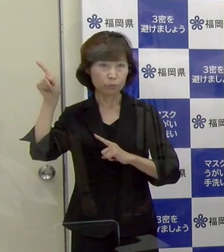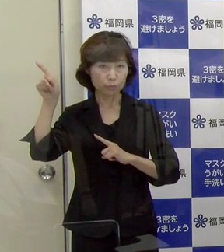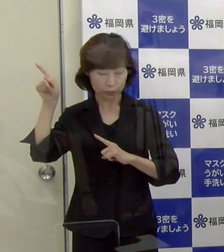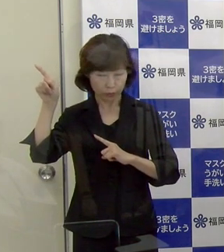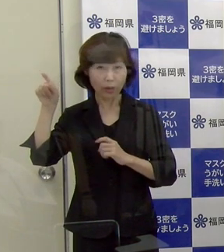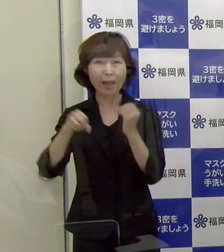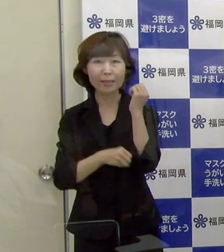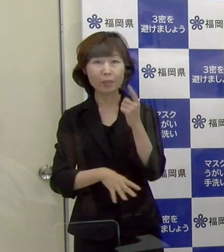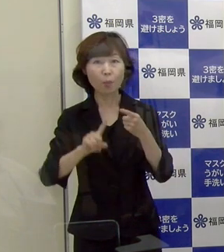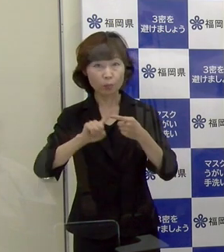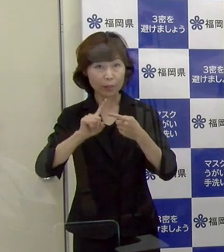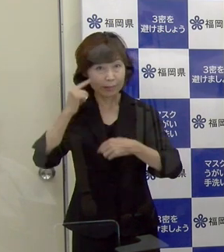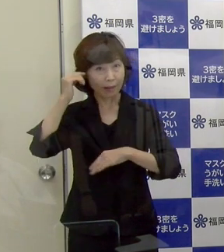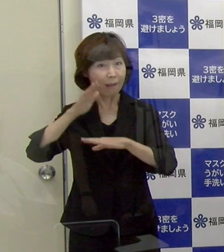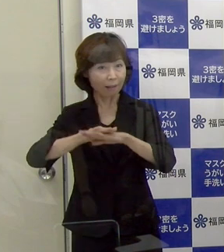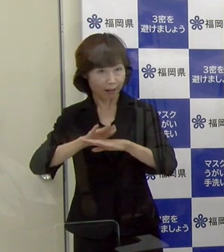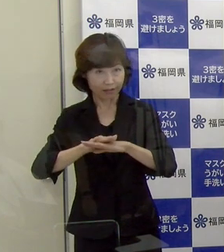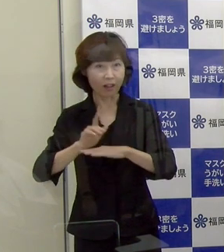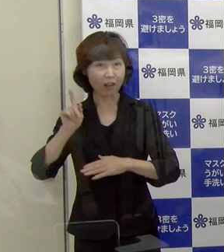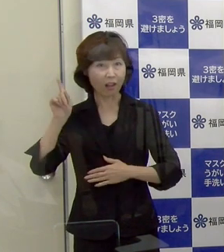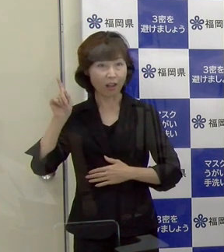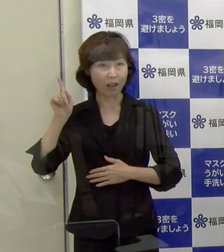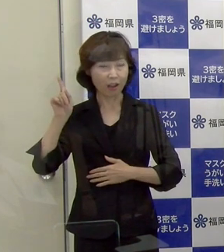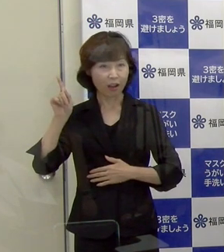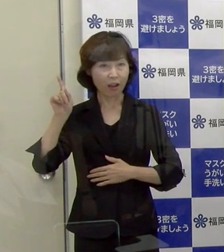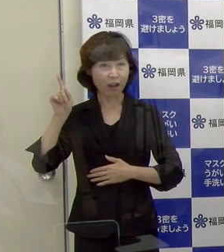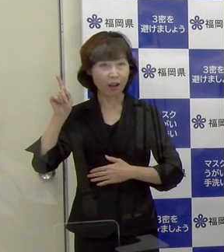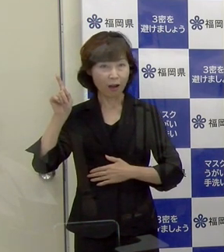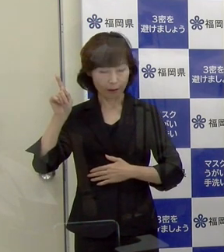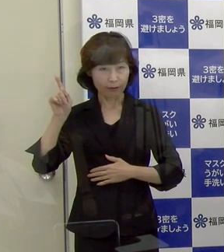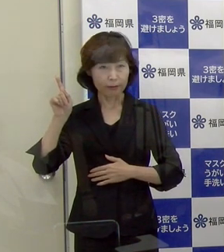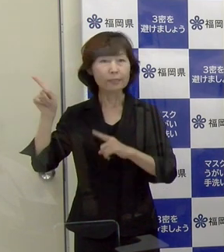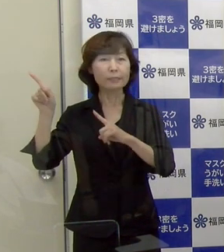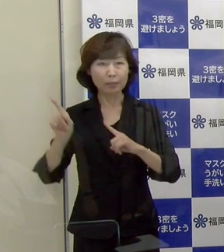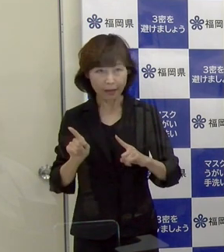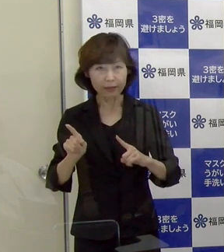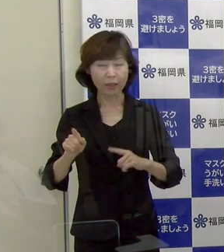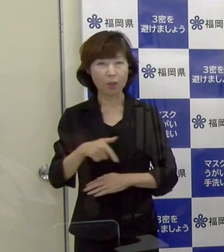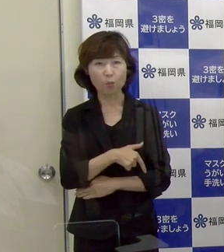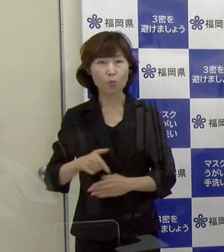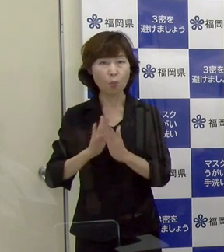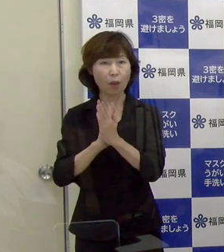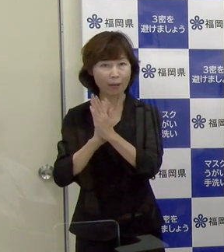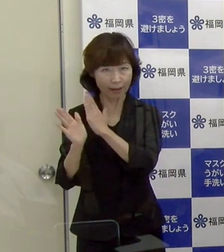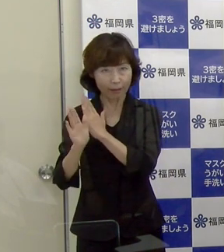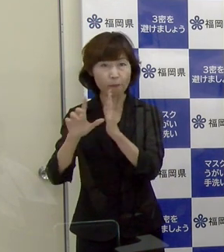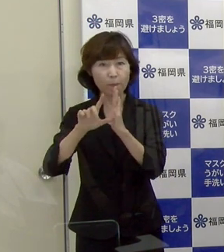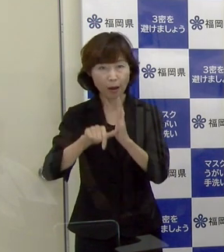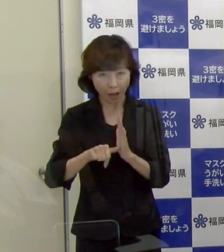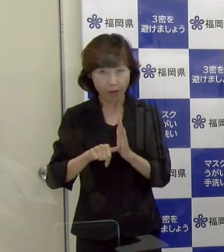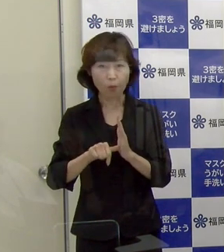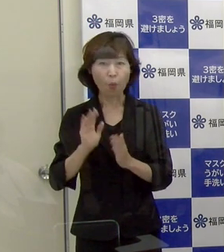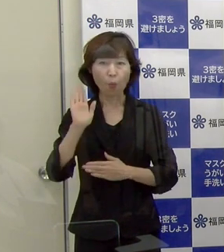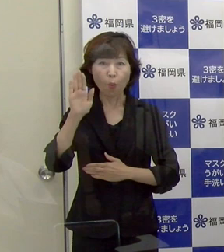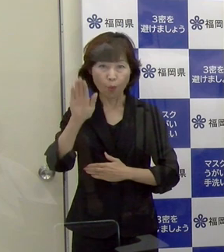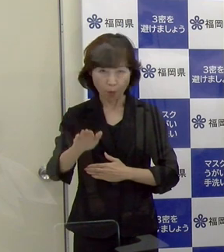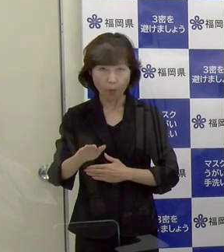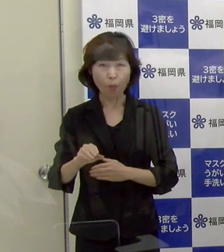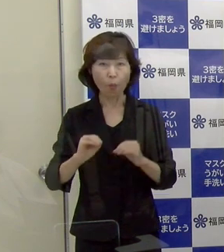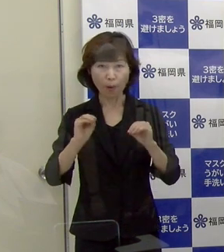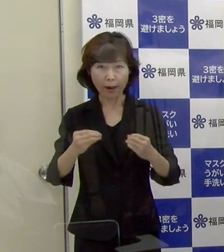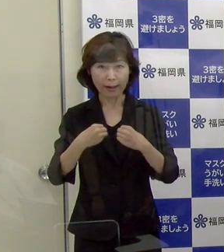基本的な考え方こういったものを踏まえまして今後も感染防止対策を